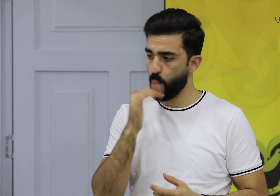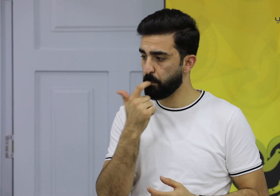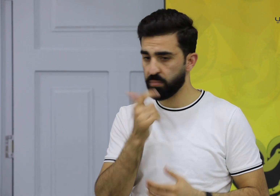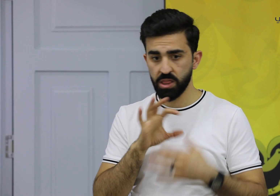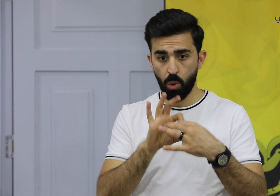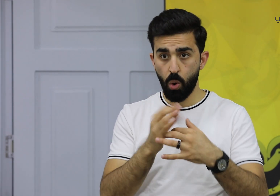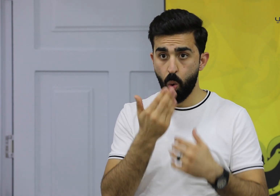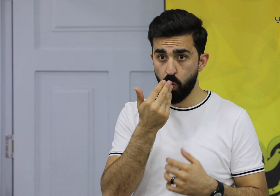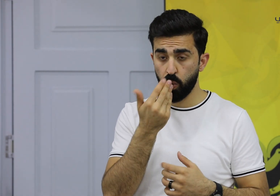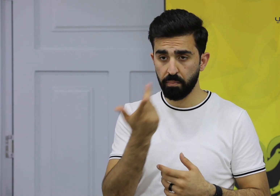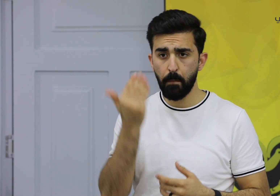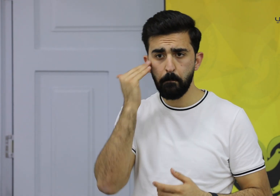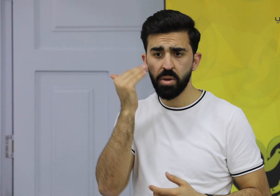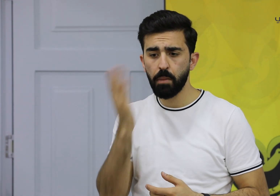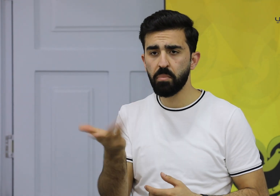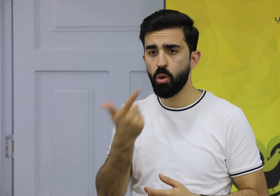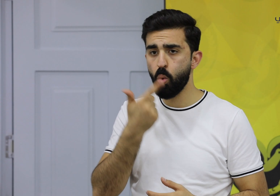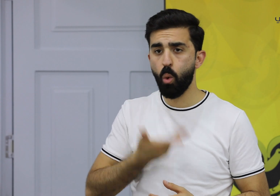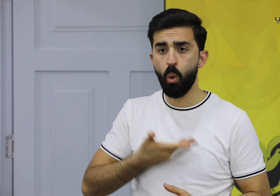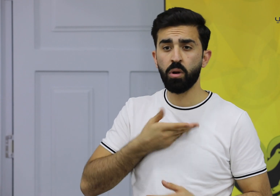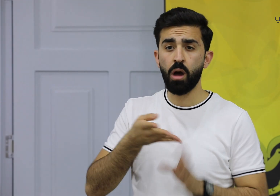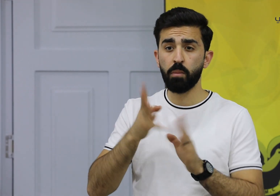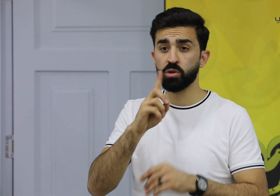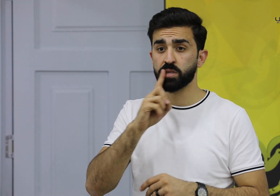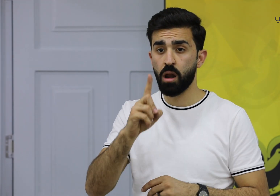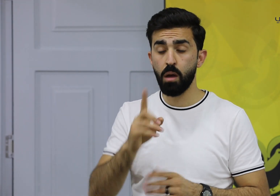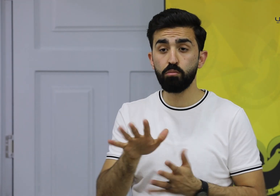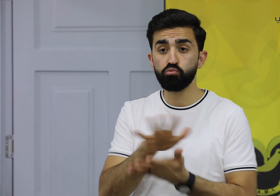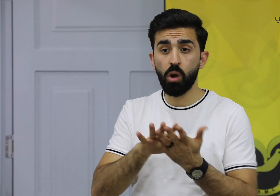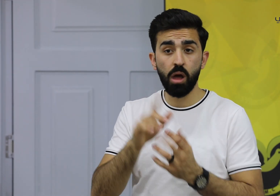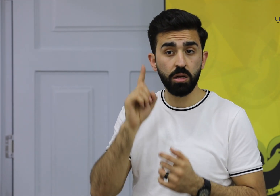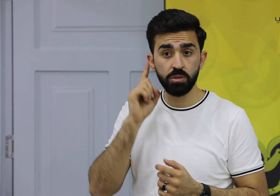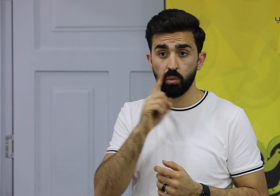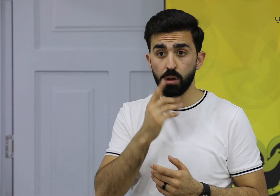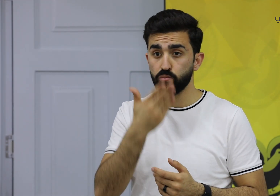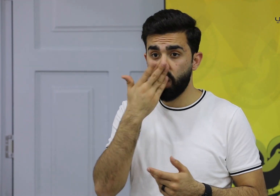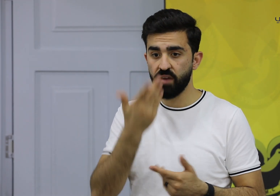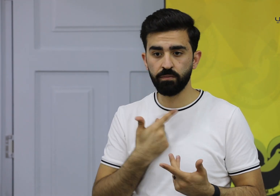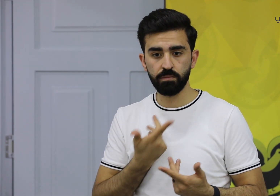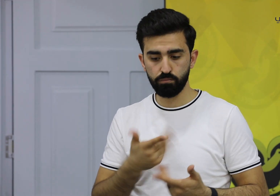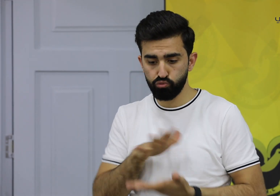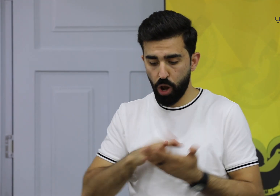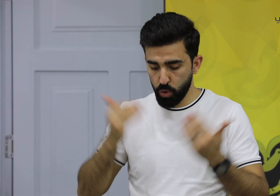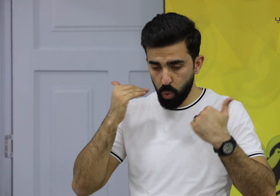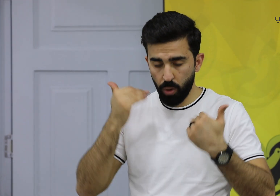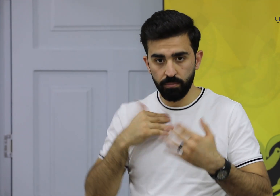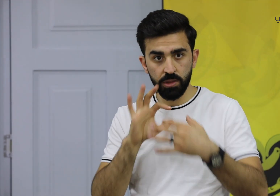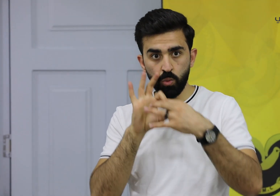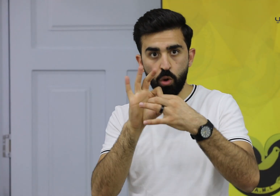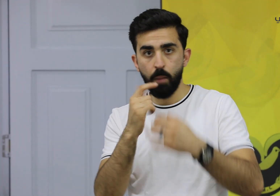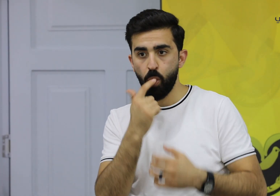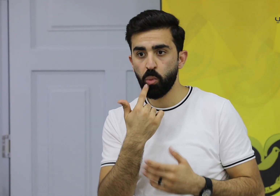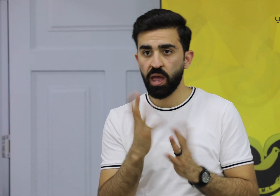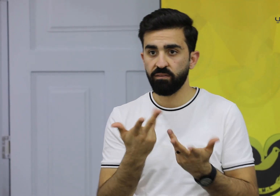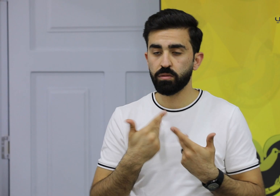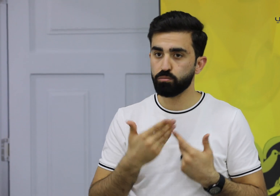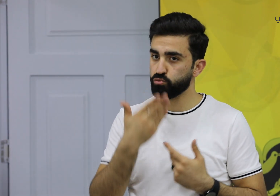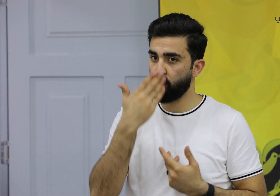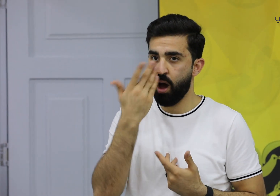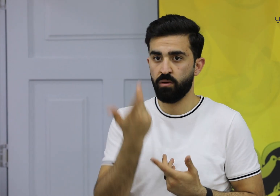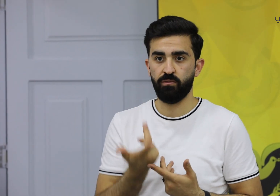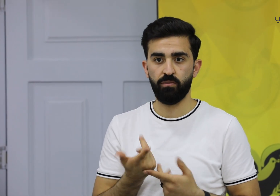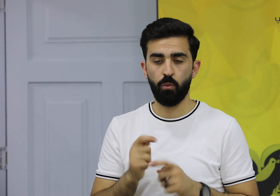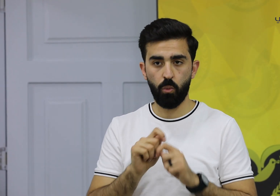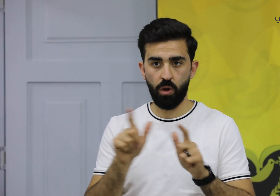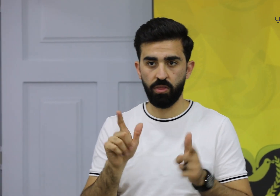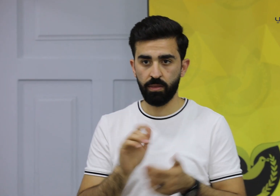صبية مثلا عمرها 14-15 سنة وفي عندها مشكلة كبيرة جدا تحاول تحكي لانها انها ما عم تفهم عليها شو عم بتقول او شو عم